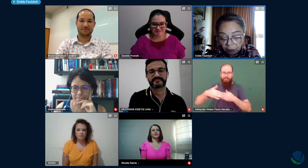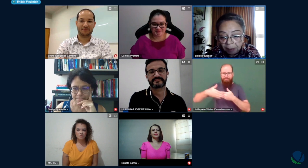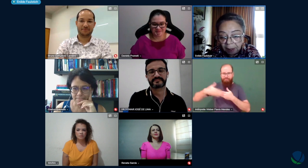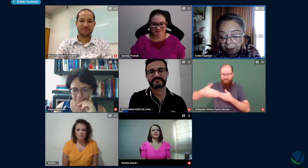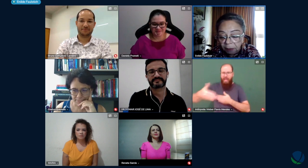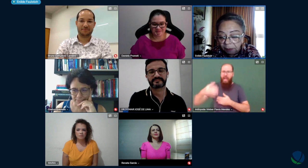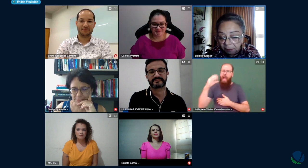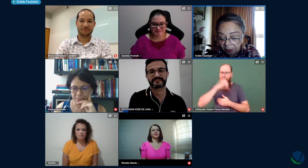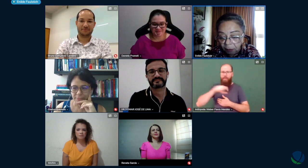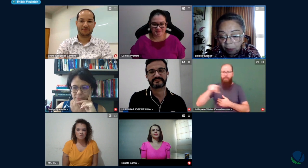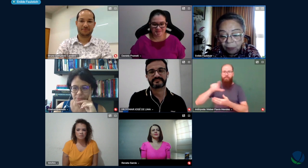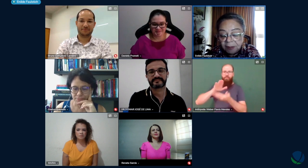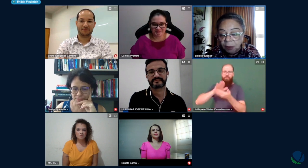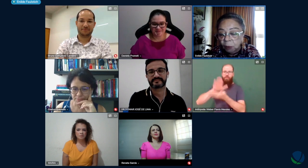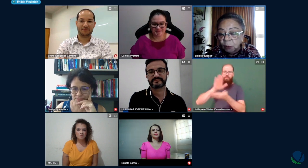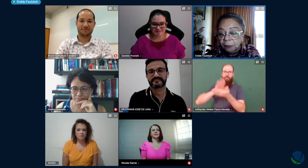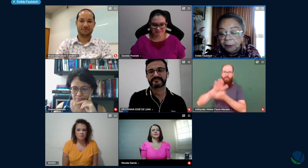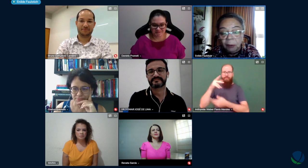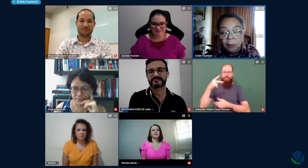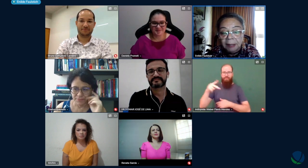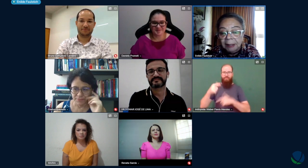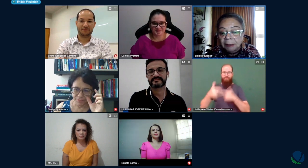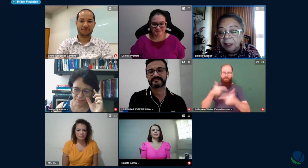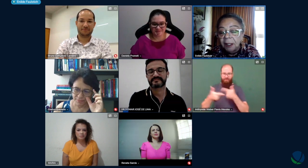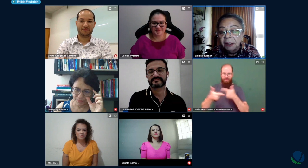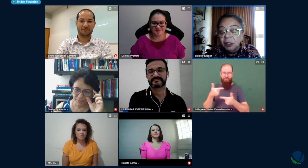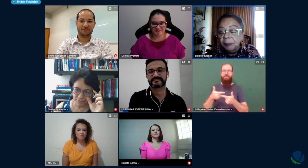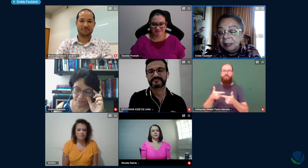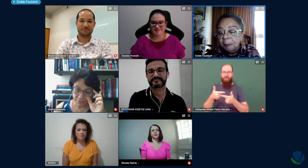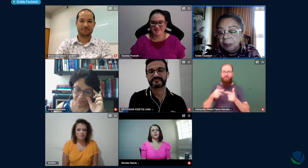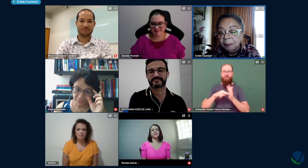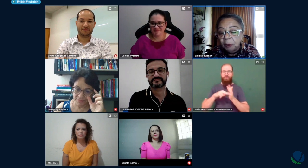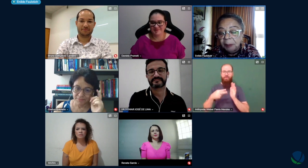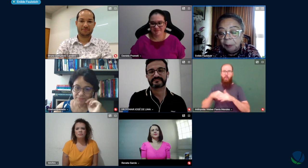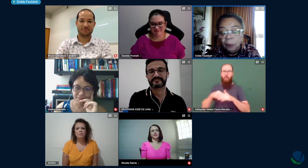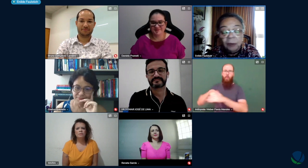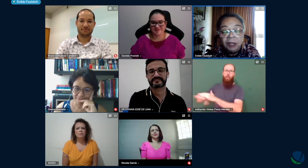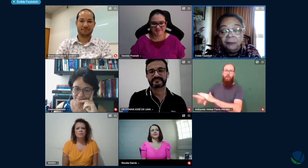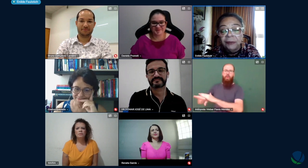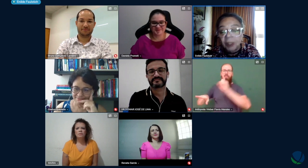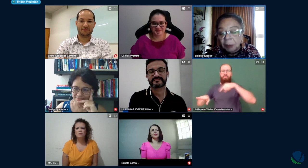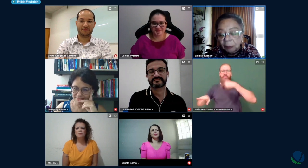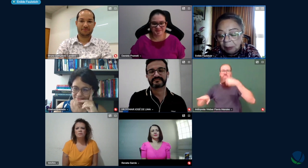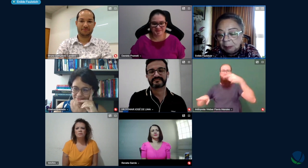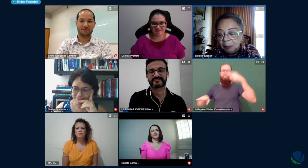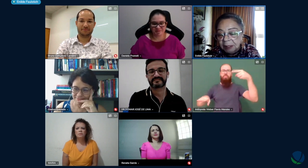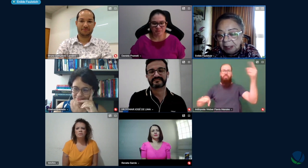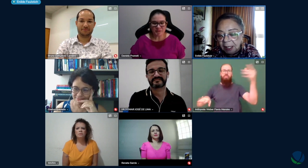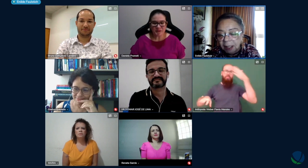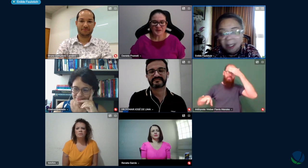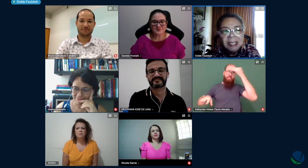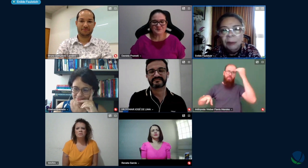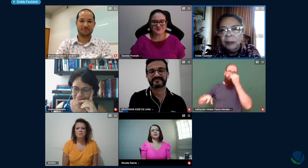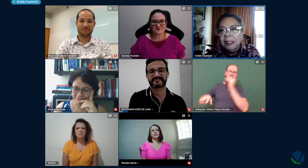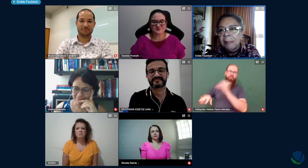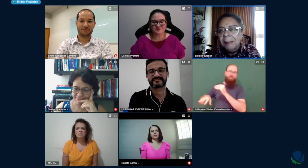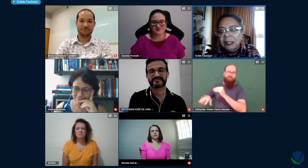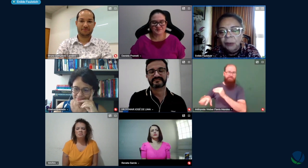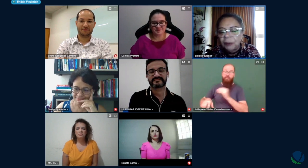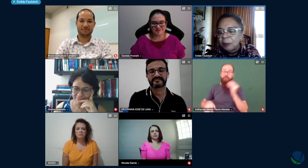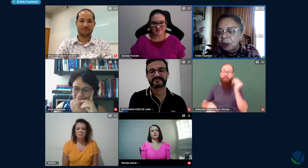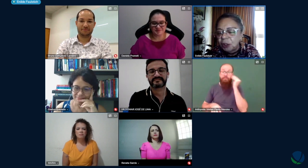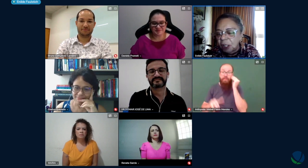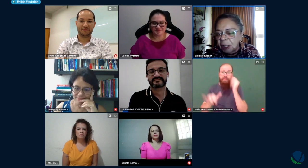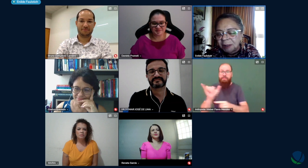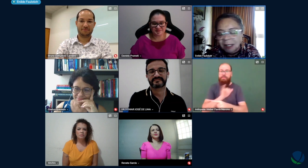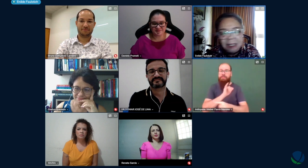publicar seu trabalho, né? Não vamos fazer como os outros que ficam guardados, deixa para depois, vamos já ver uma forma de publicar, de botar na página